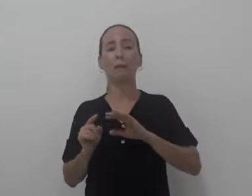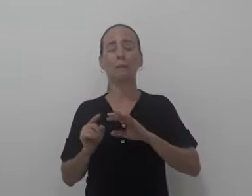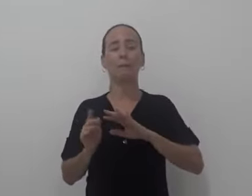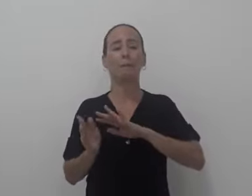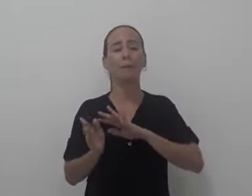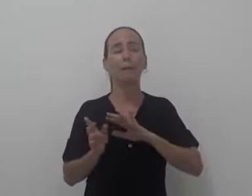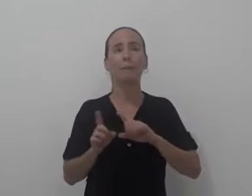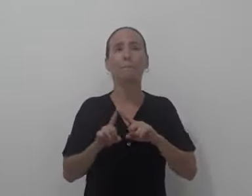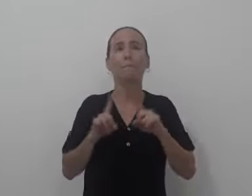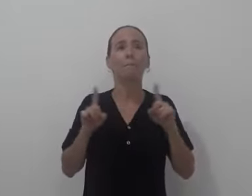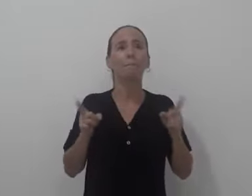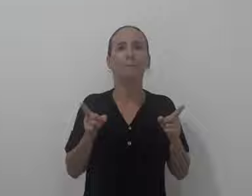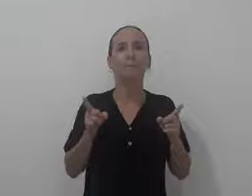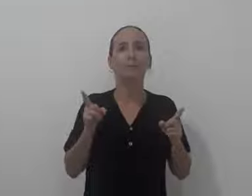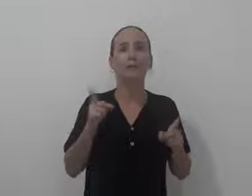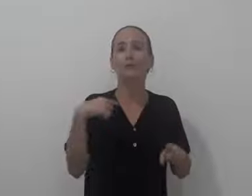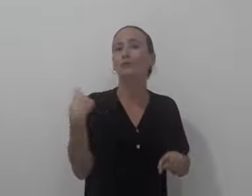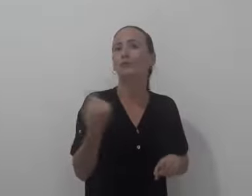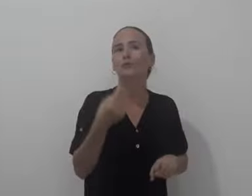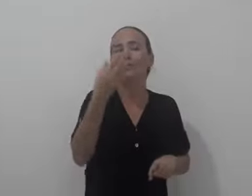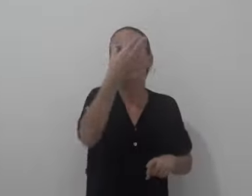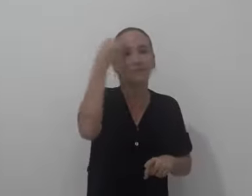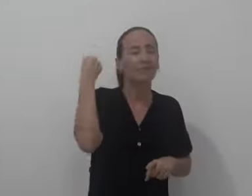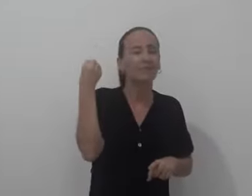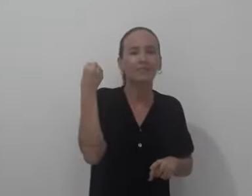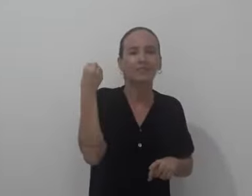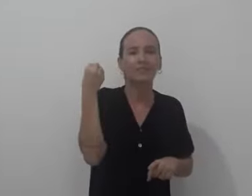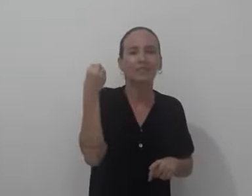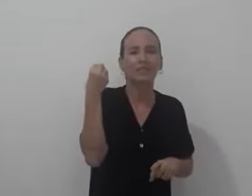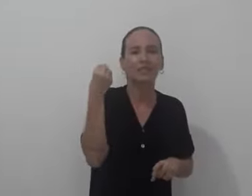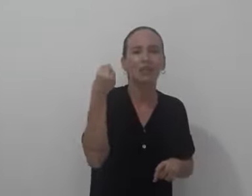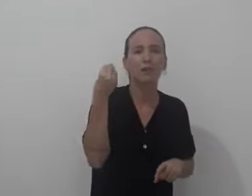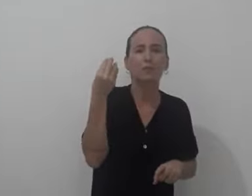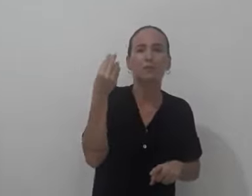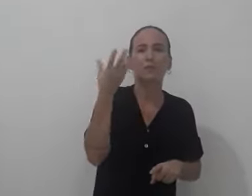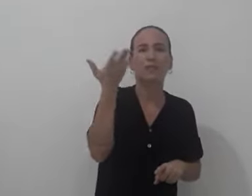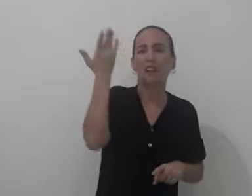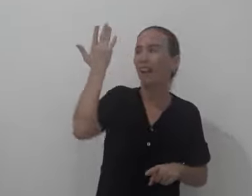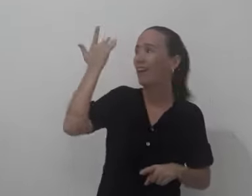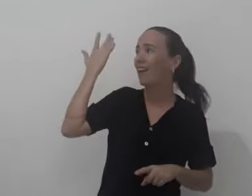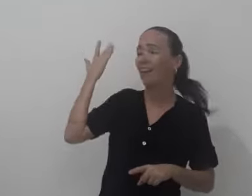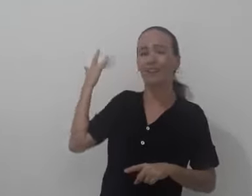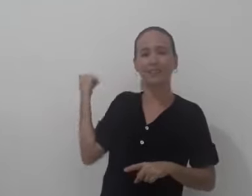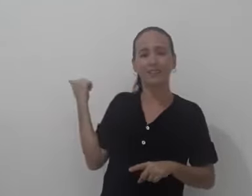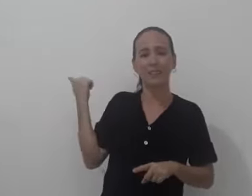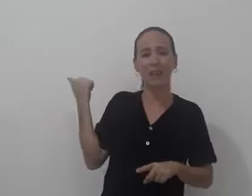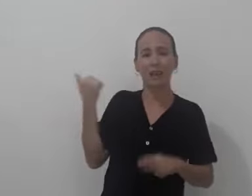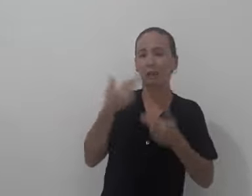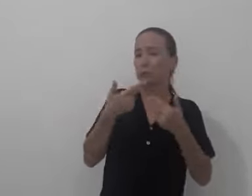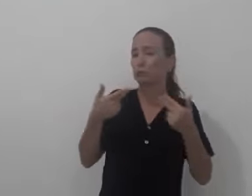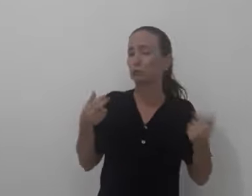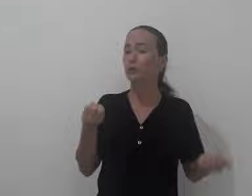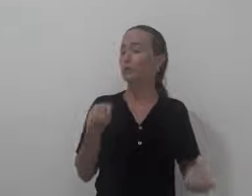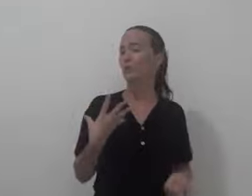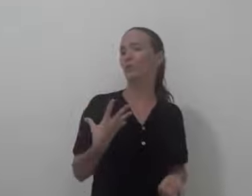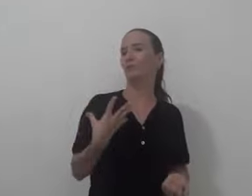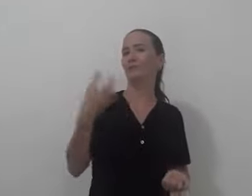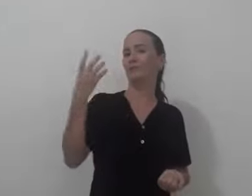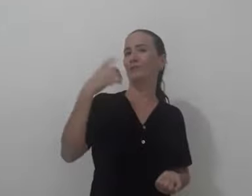coisas boas que já aconteceram conosco. O Salmo de número 40, que é o Salmo que a gente vai analisar hoje, ele